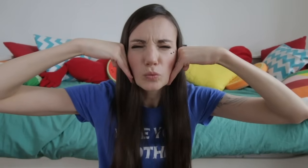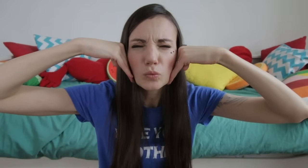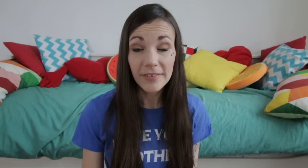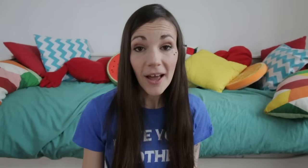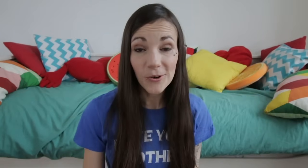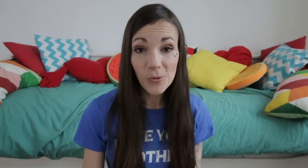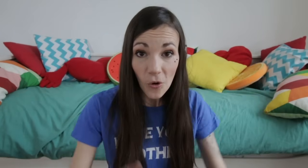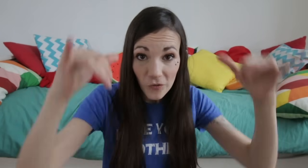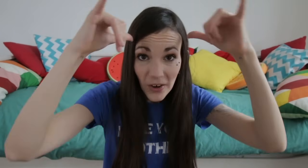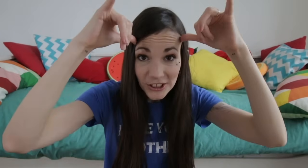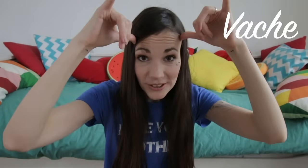Vient le mot vache.